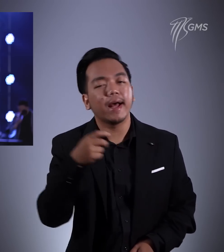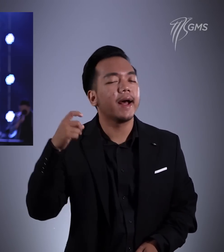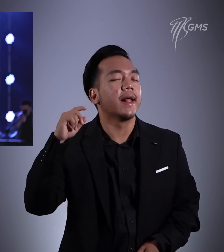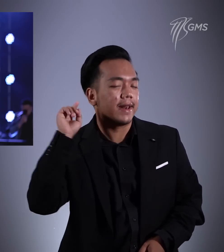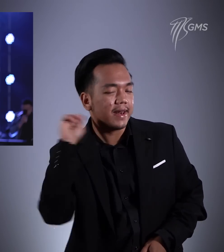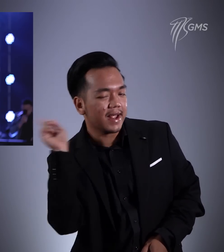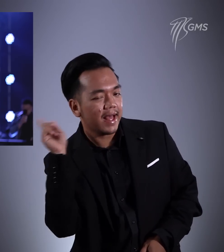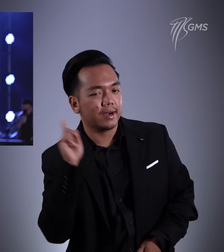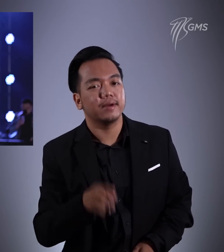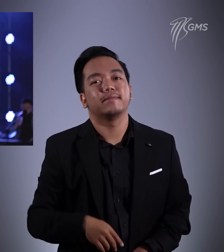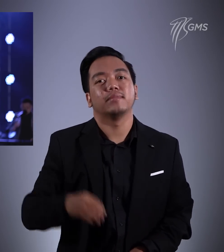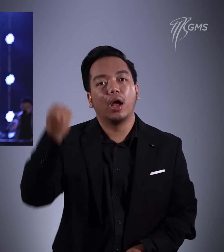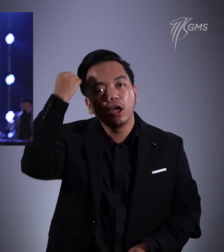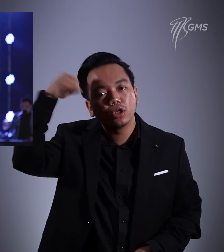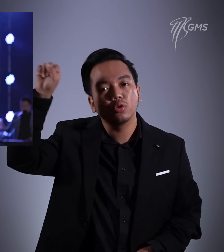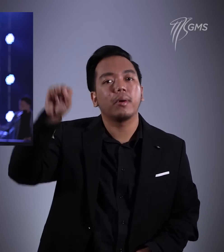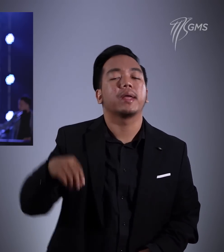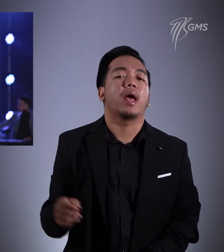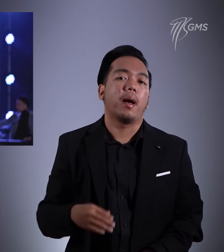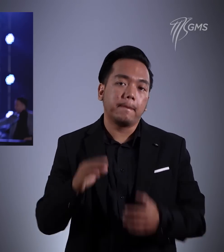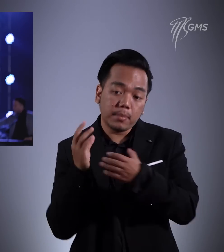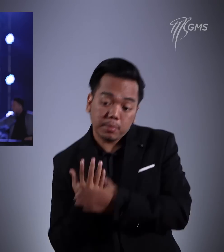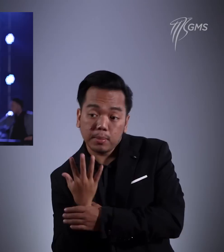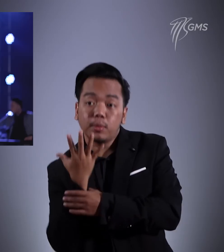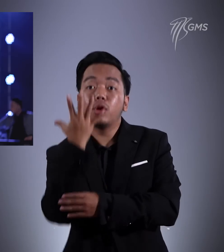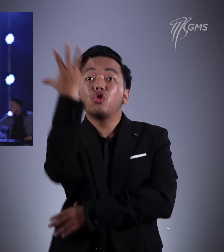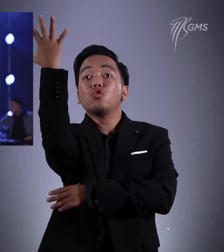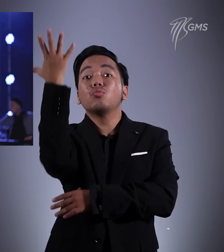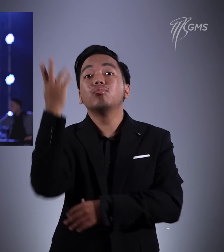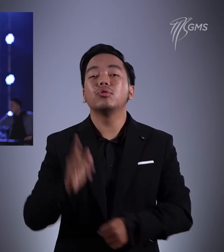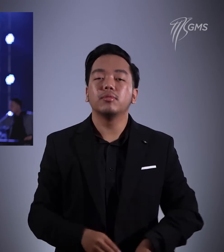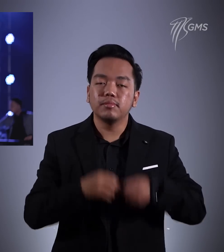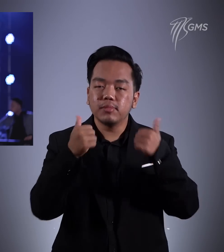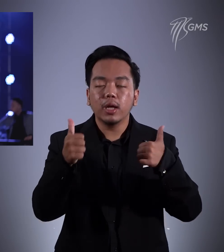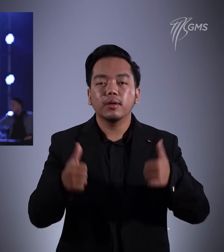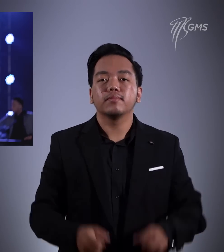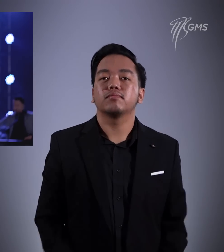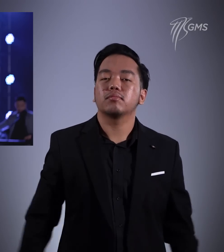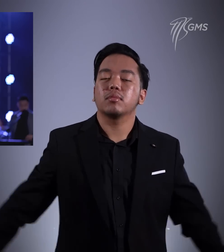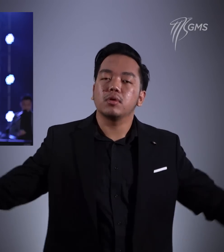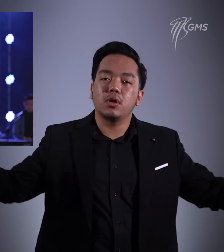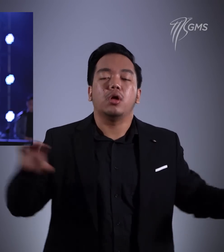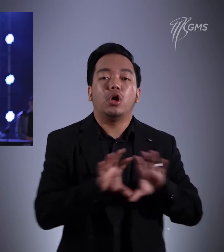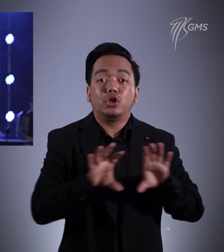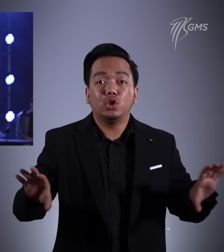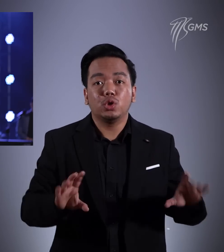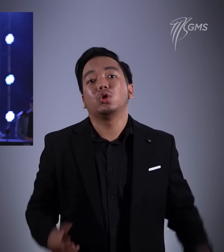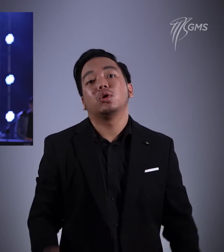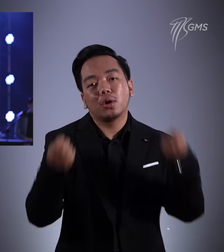pertumbuhan. Supaya lengkap bertumbuhnya nggak setengah-setengah atau sebagian. The power of faith, kuasa iman.